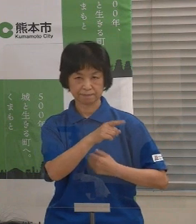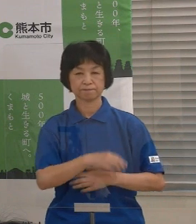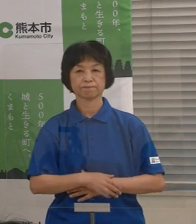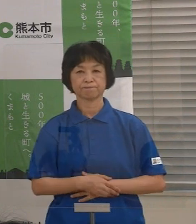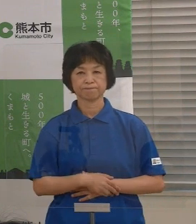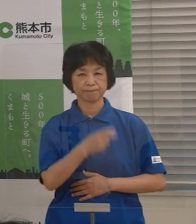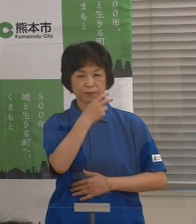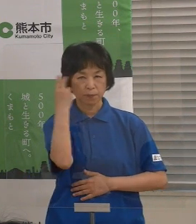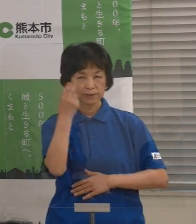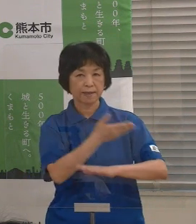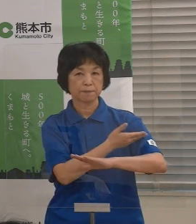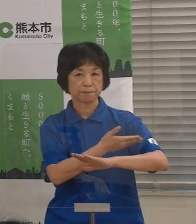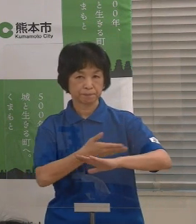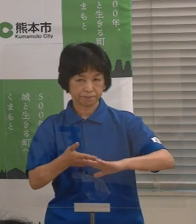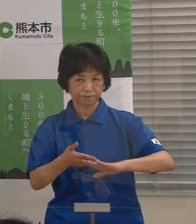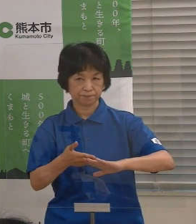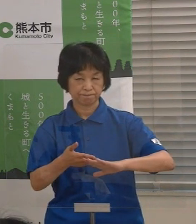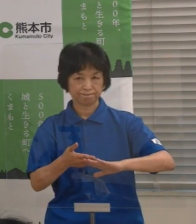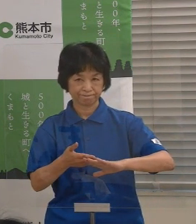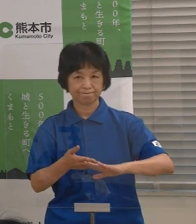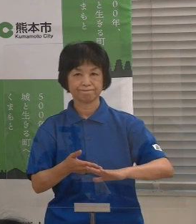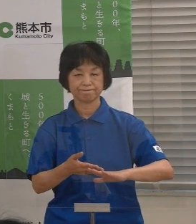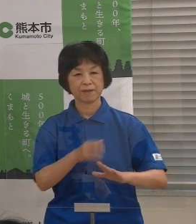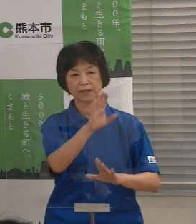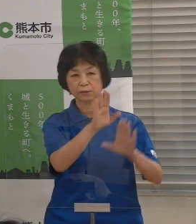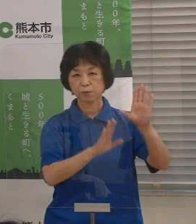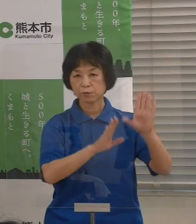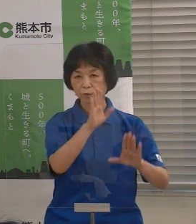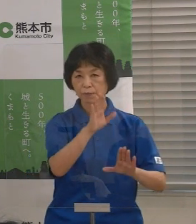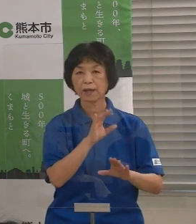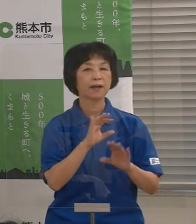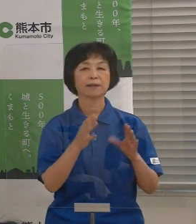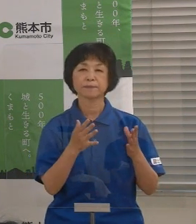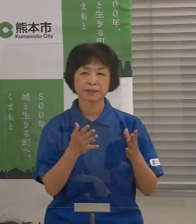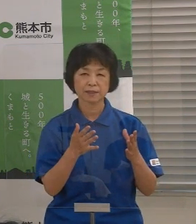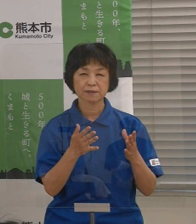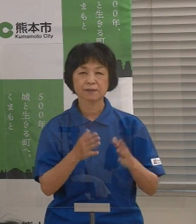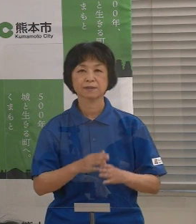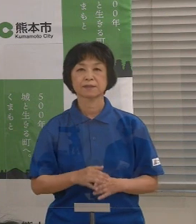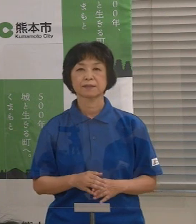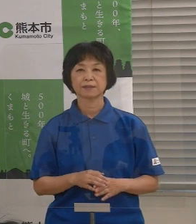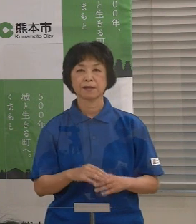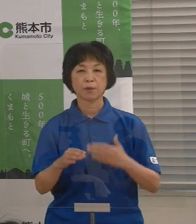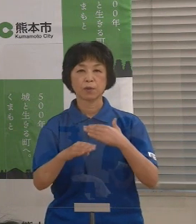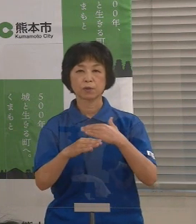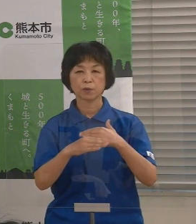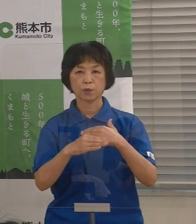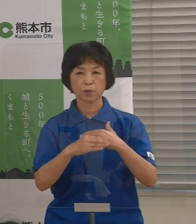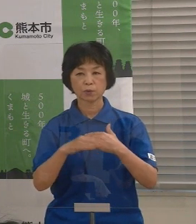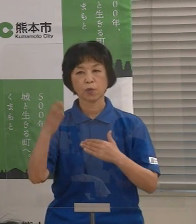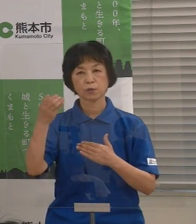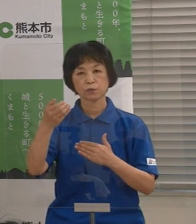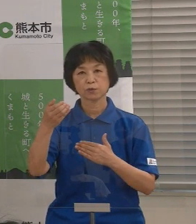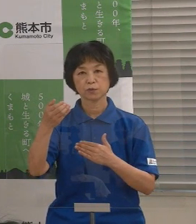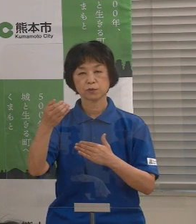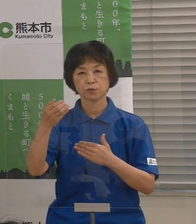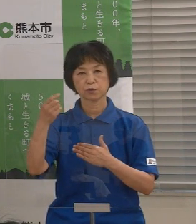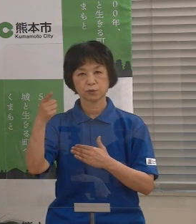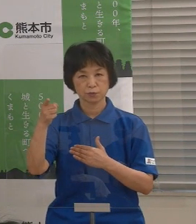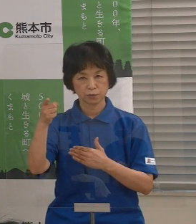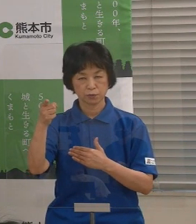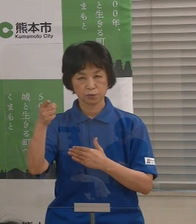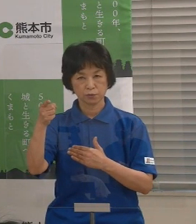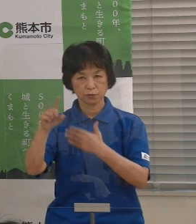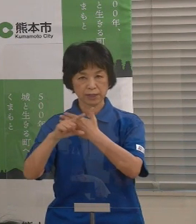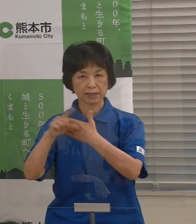陽性確認に至るまでの経緯ですが、症状はありませんでしたが、同僚である本市90例目の濃厚接